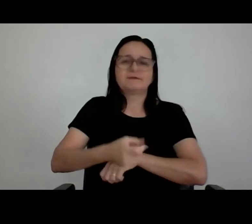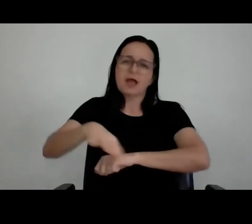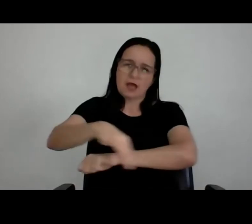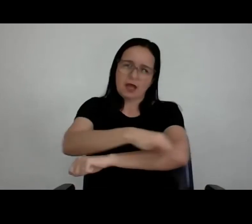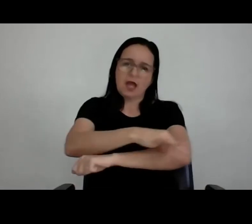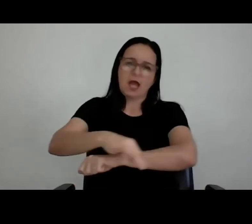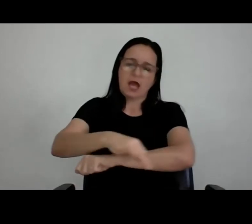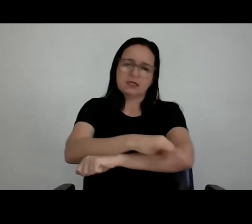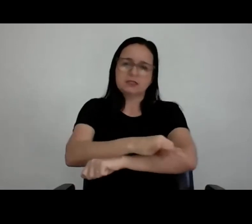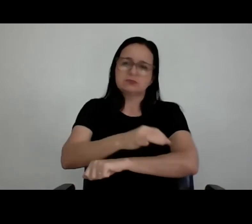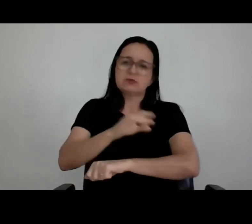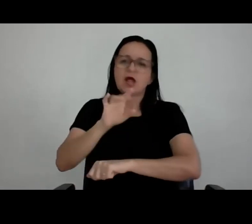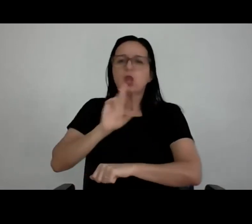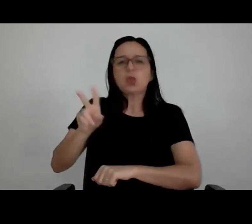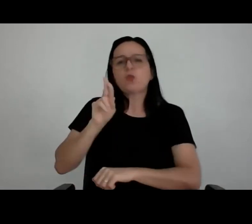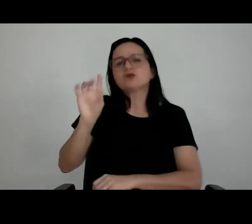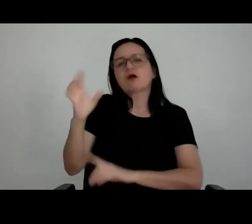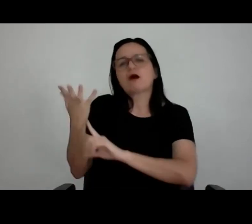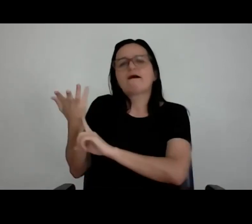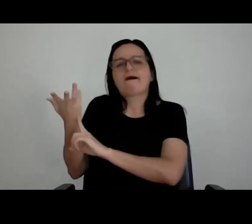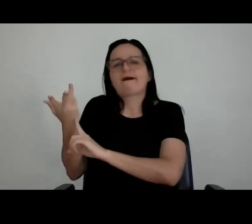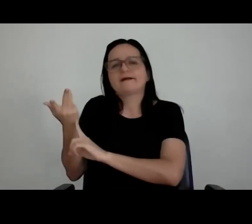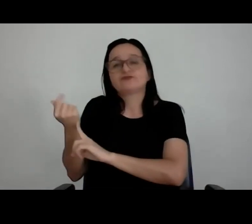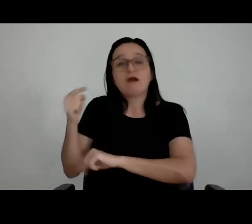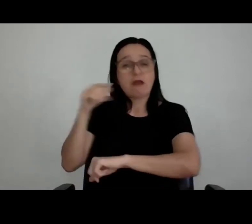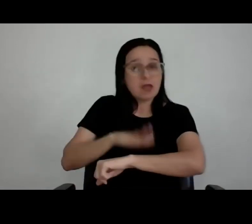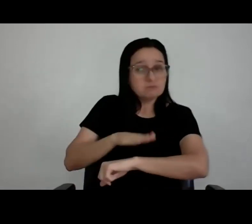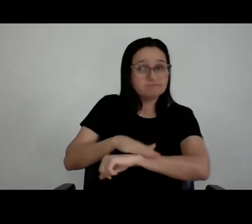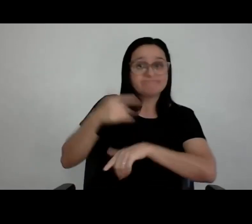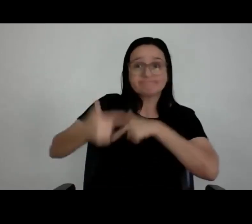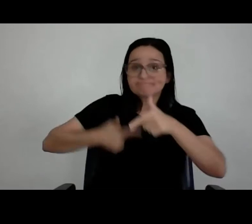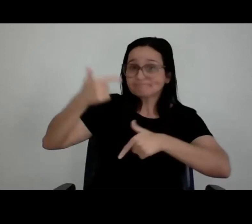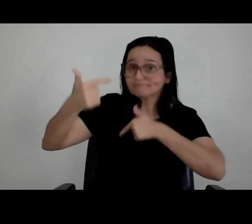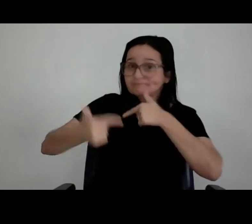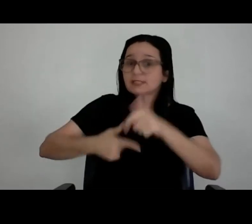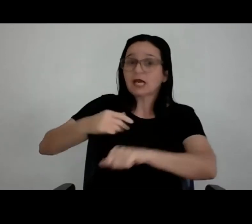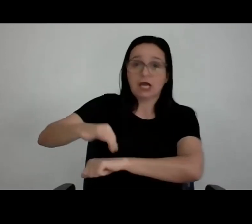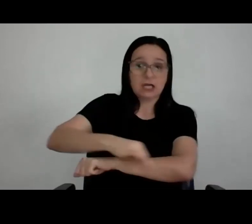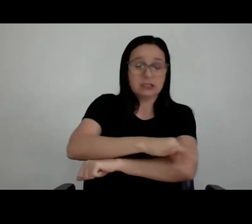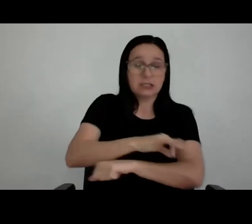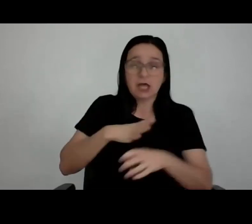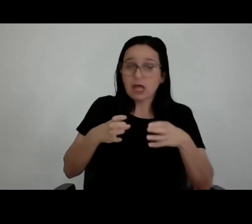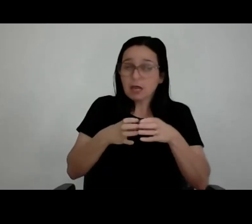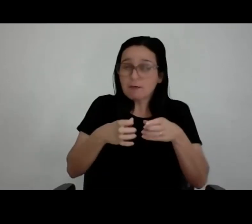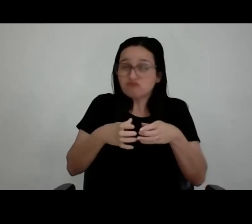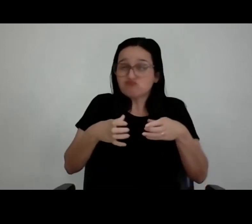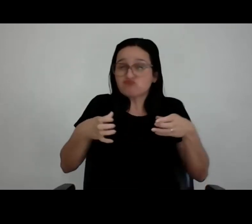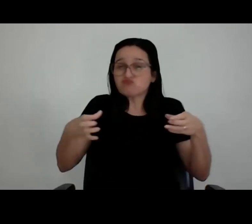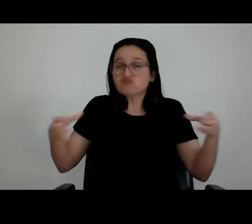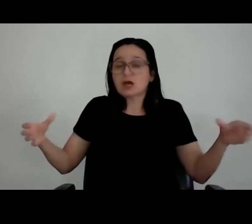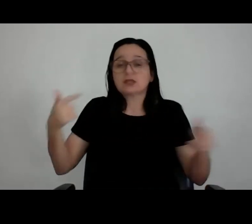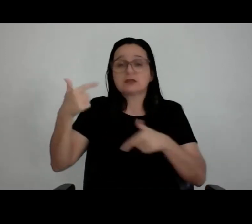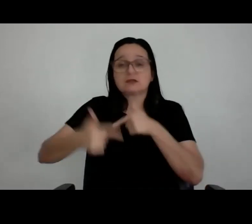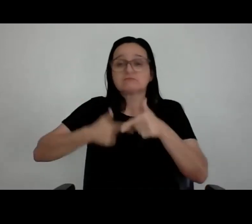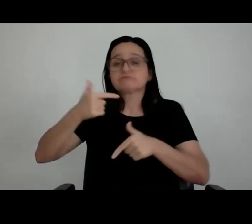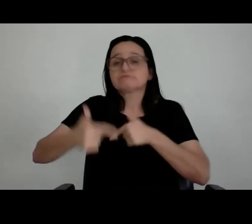expressão pura da arte. é um projeto, é um resultado de muita dedicação, de uma equipe muito grande de trabalho, de um envolvimento